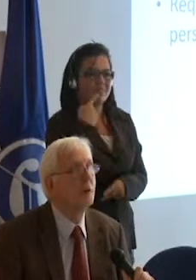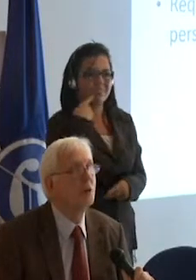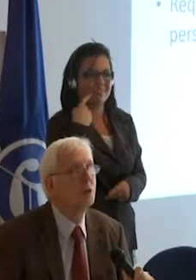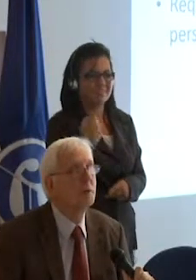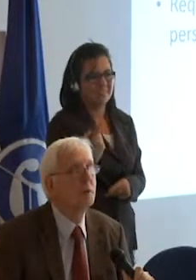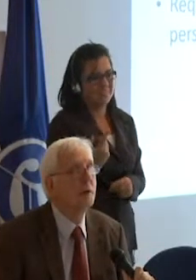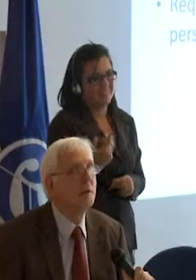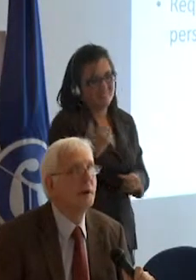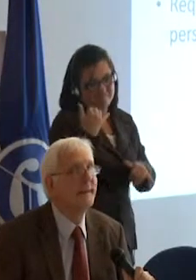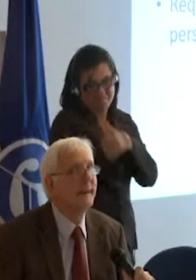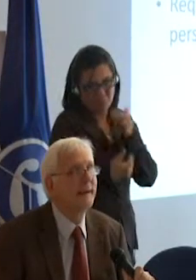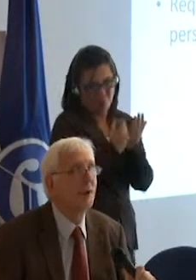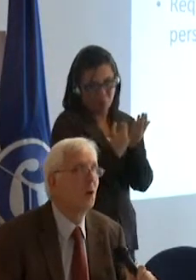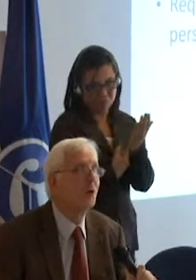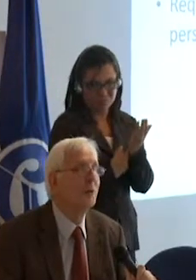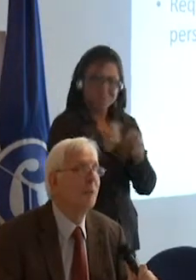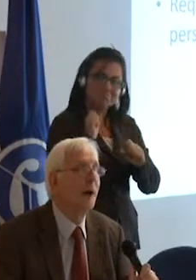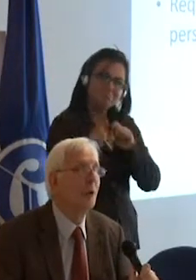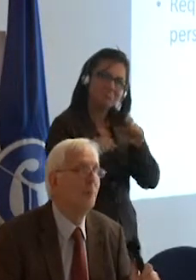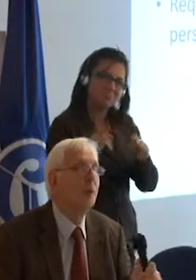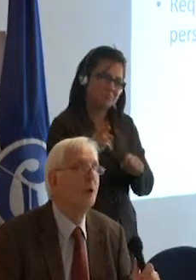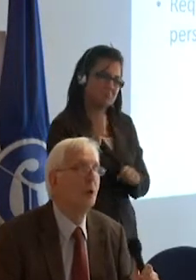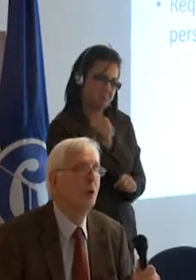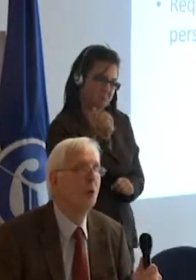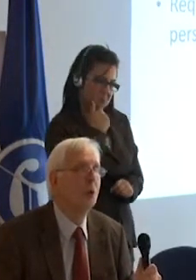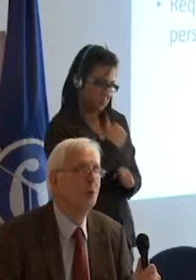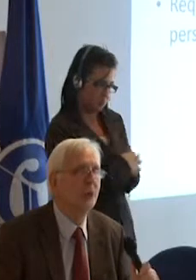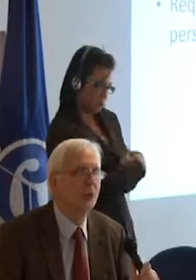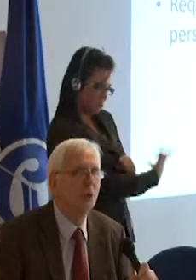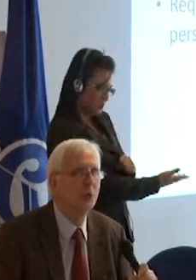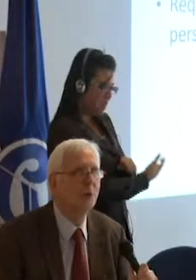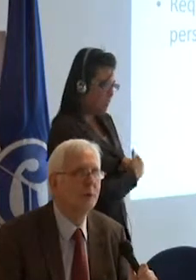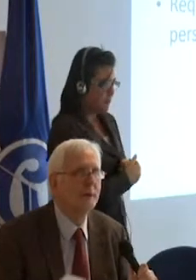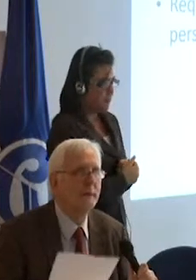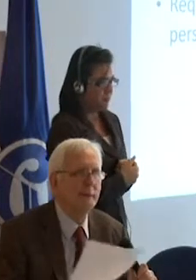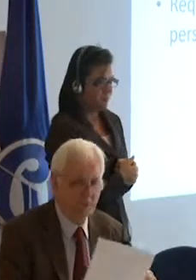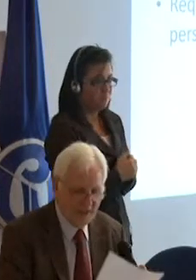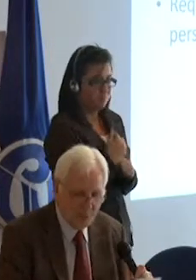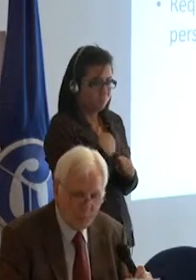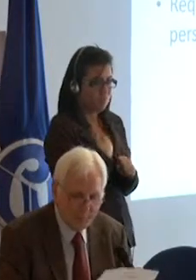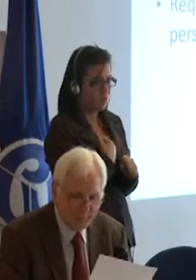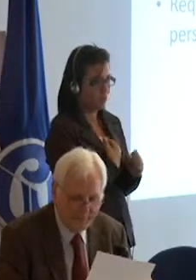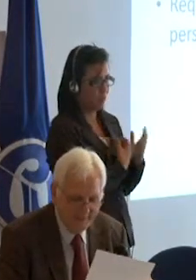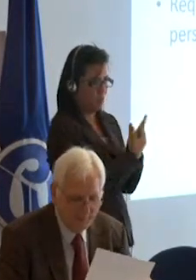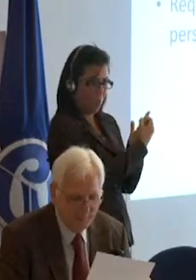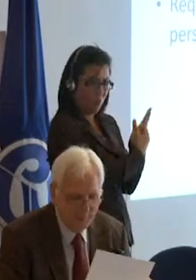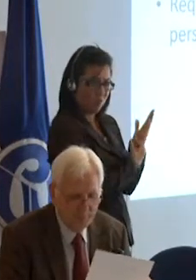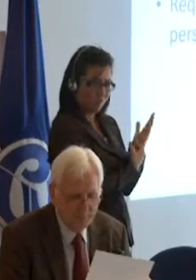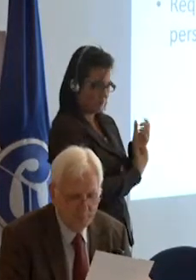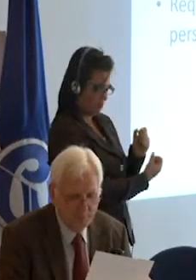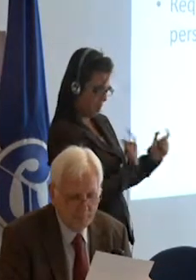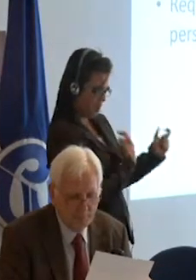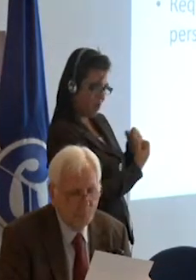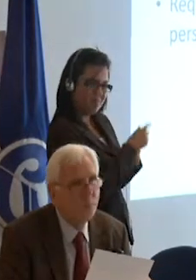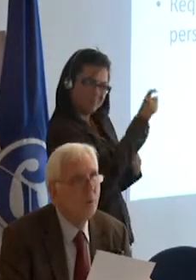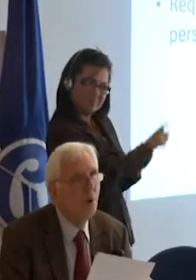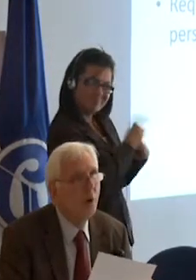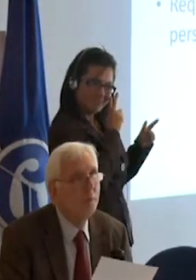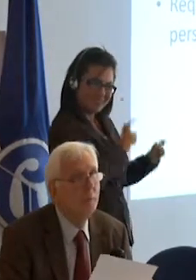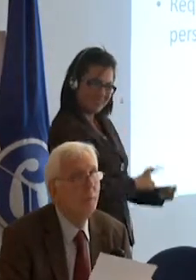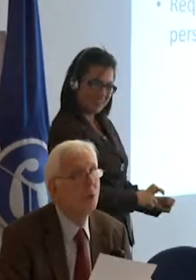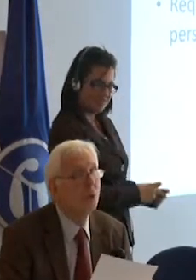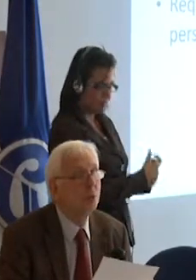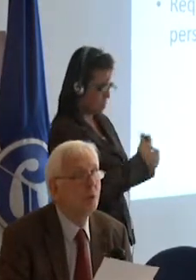confiesa al final de la encuesta que el hecho de haber sido encuestada por una investigadora le permitió